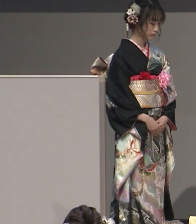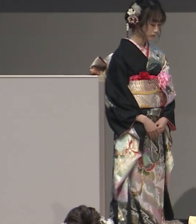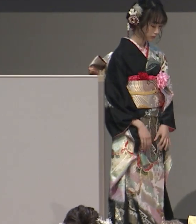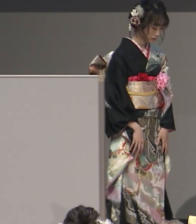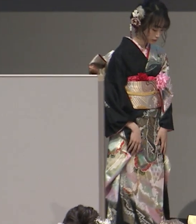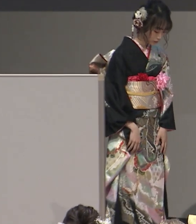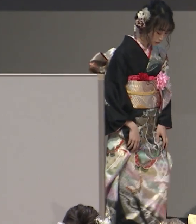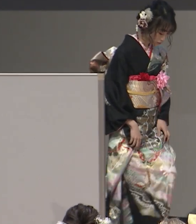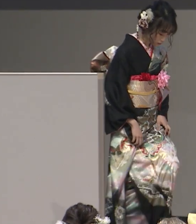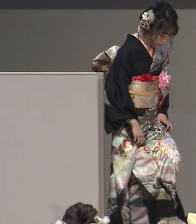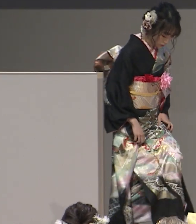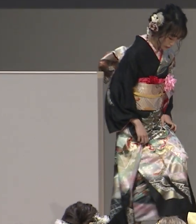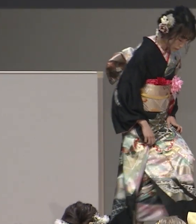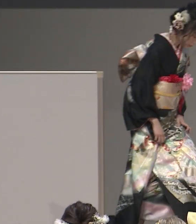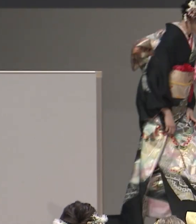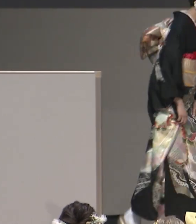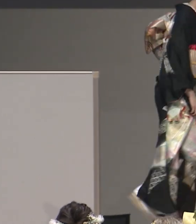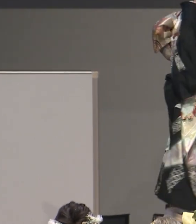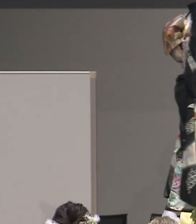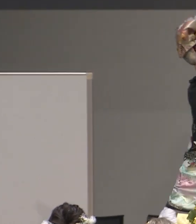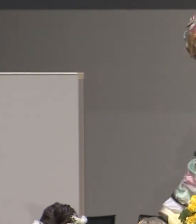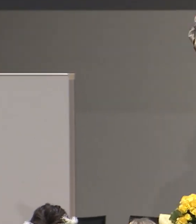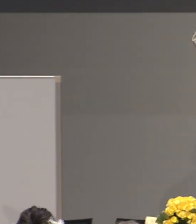宣言を行います